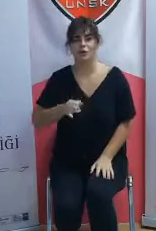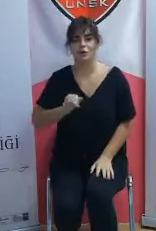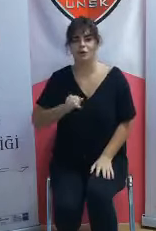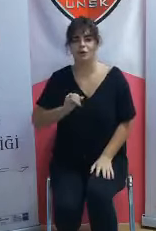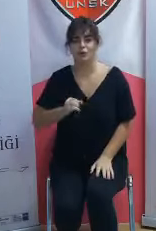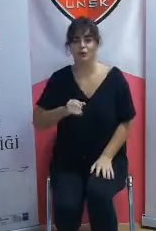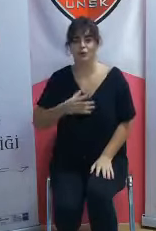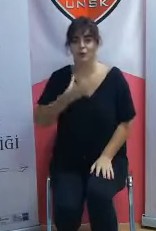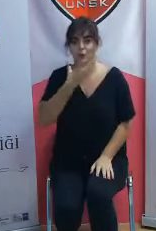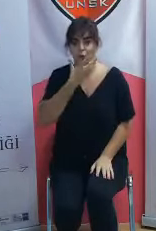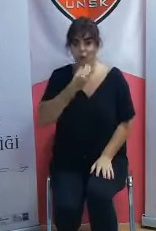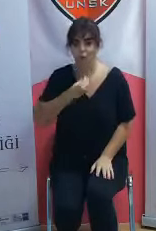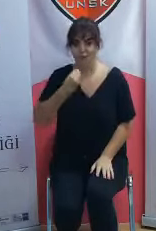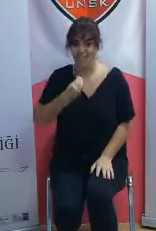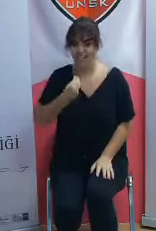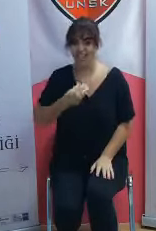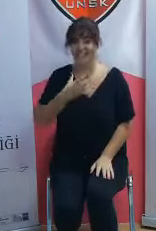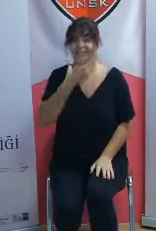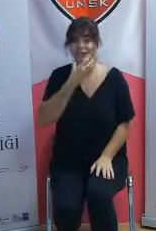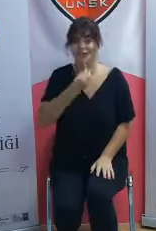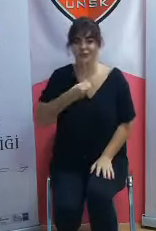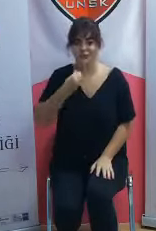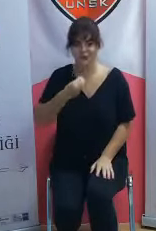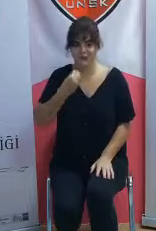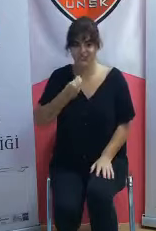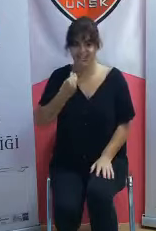Kötü. Güzel. Güzel.